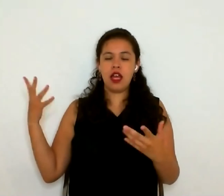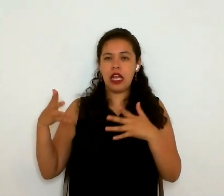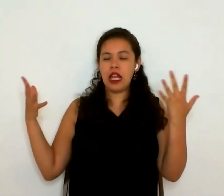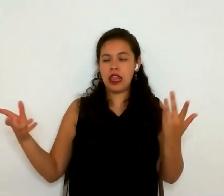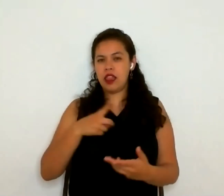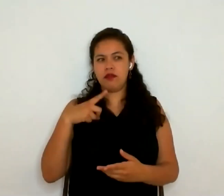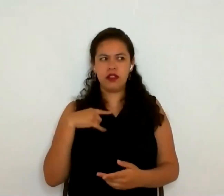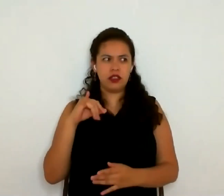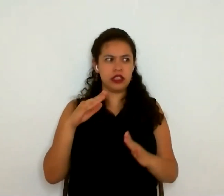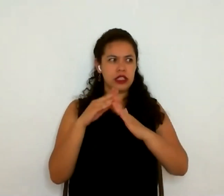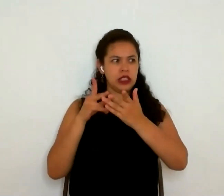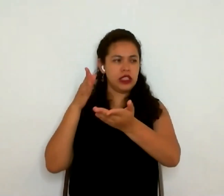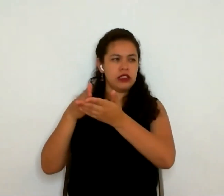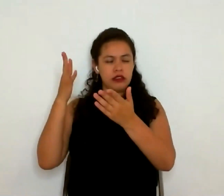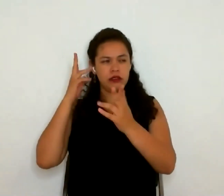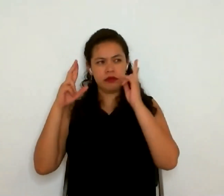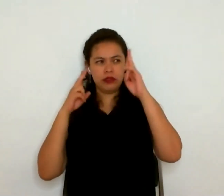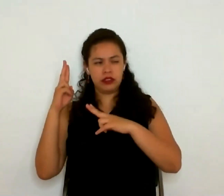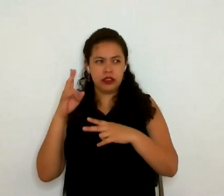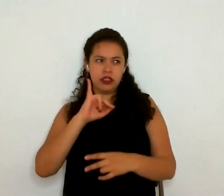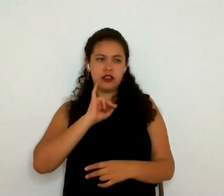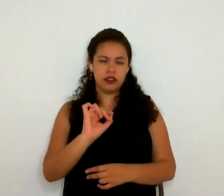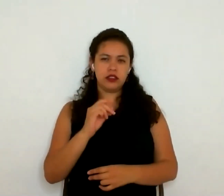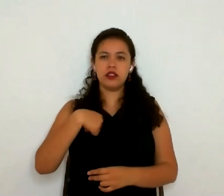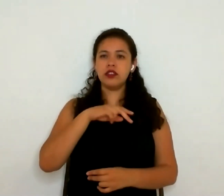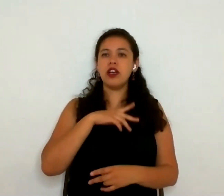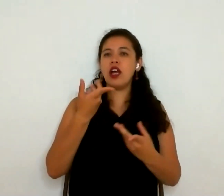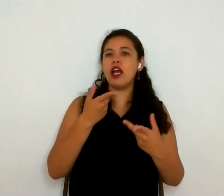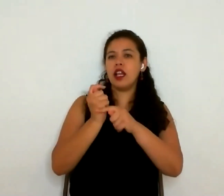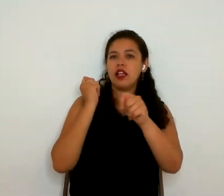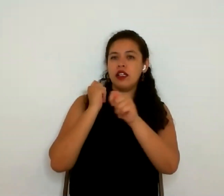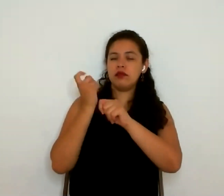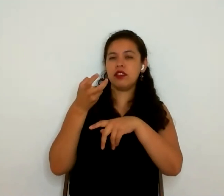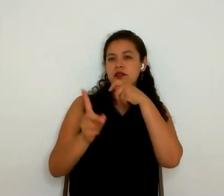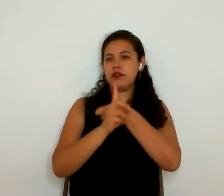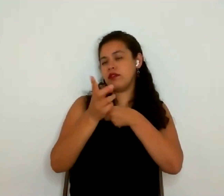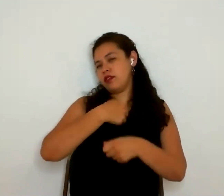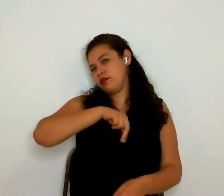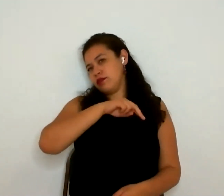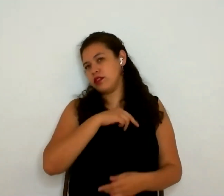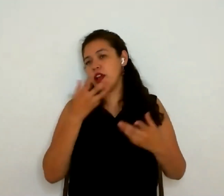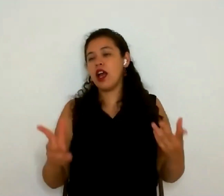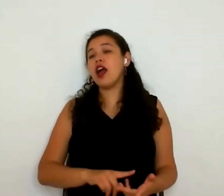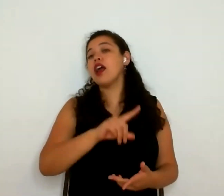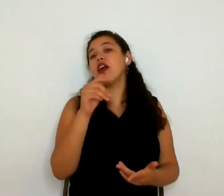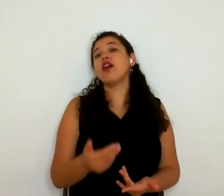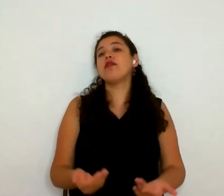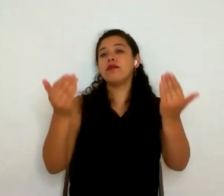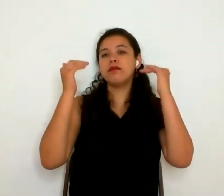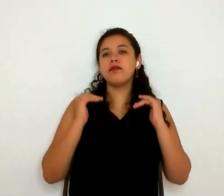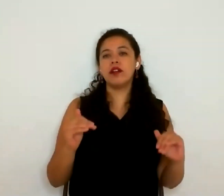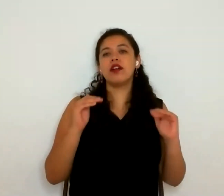pero el problema está en nosotros el problema que teníamos de la alta sport y bueno después se asignó un